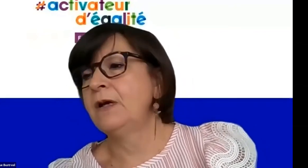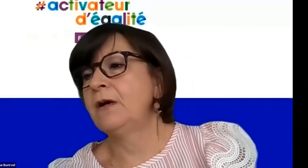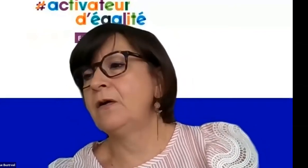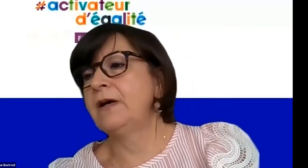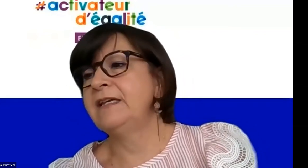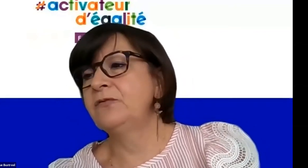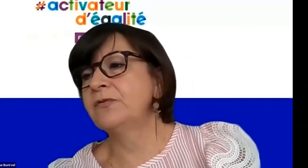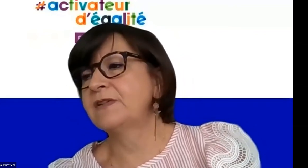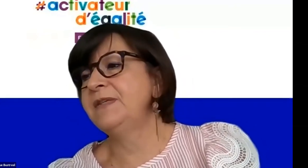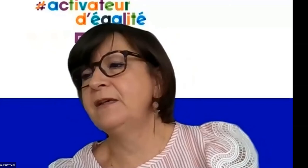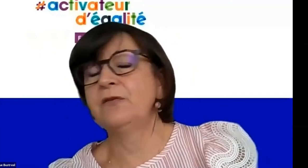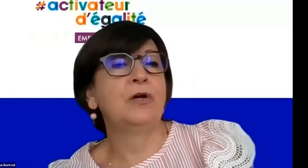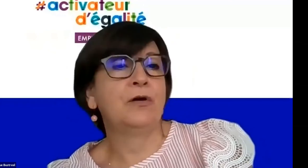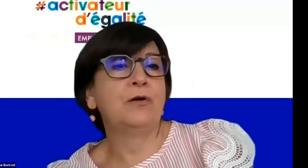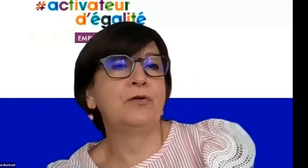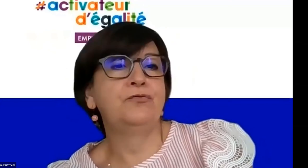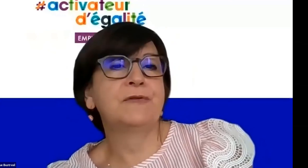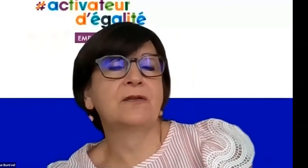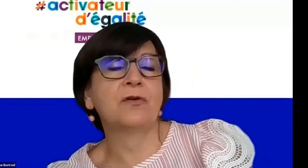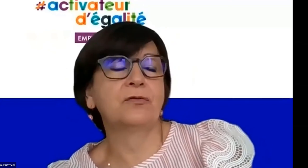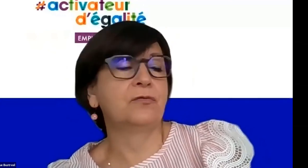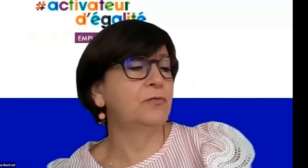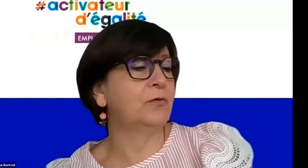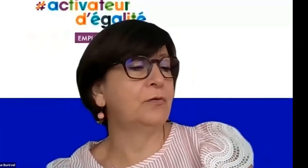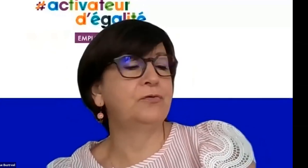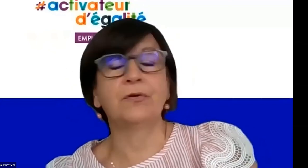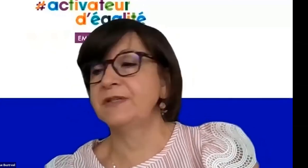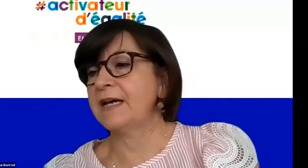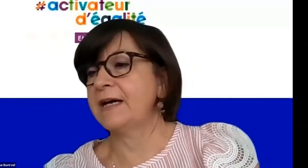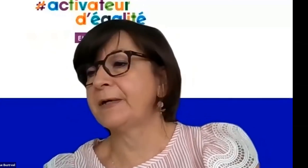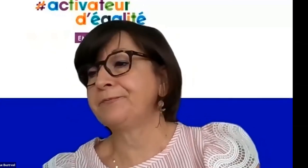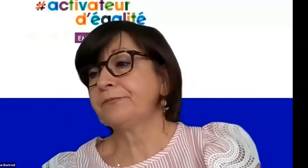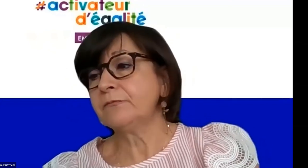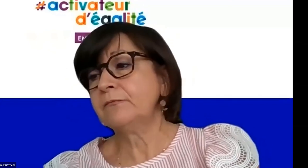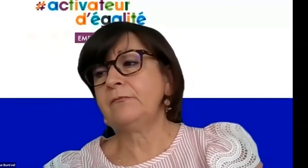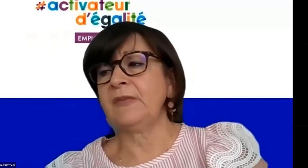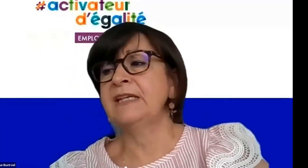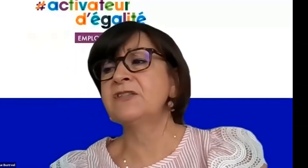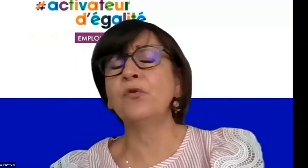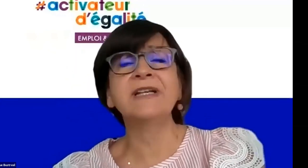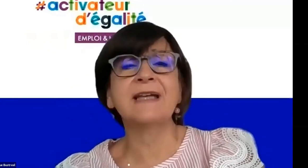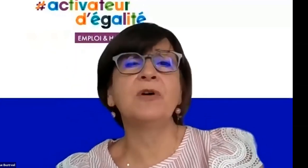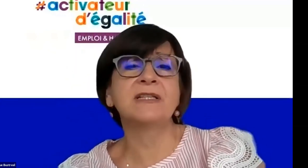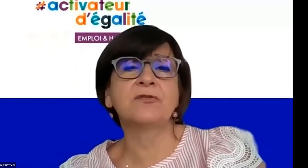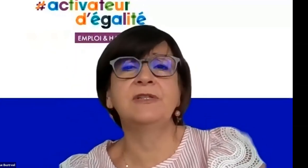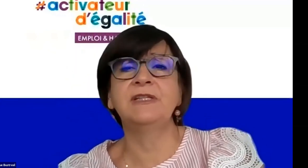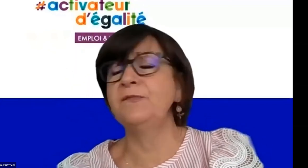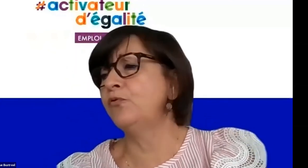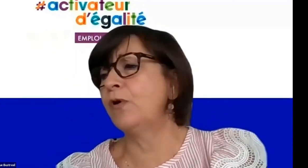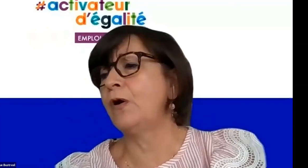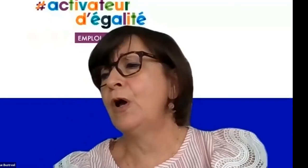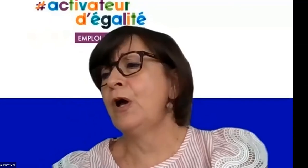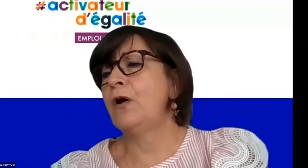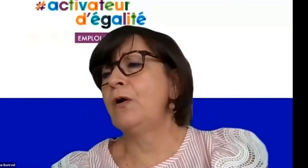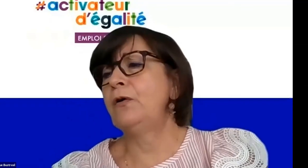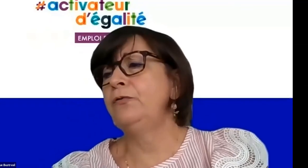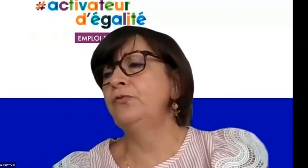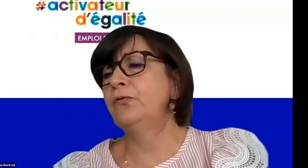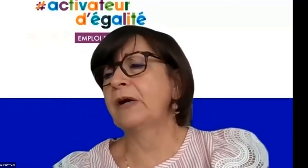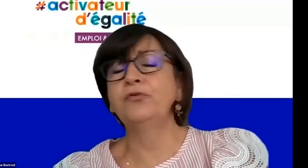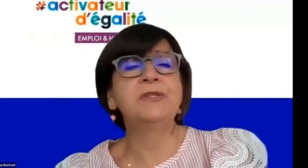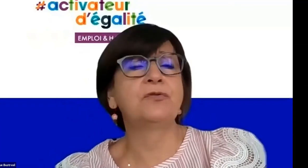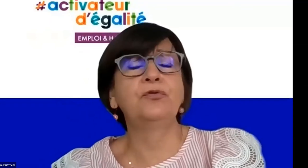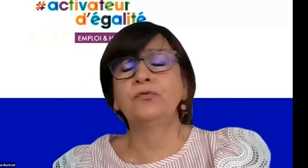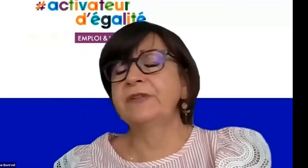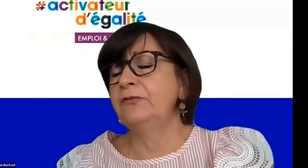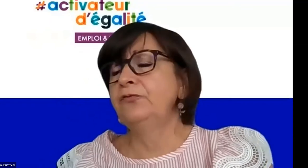formation et nos amis du secteur du handicap et qui seront extrêmement instructifs pour